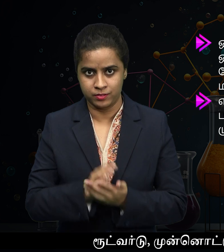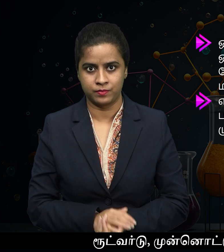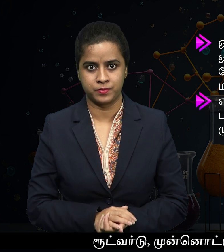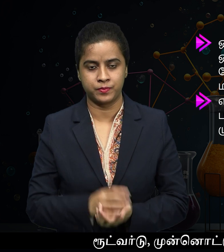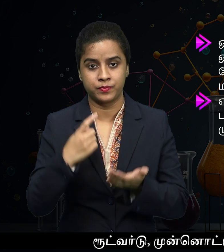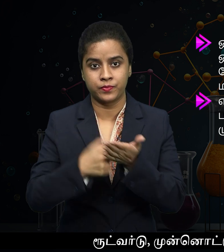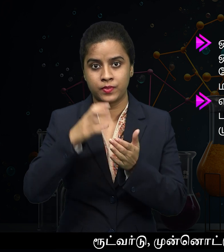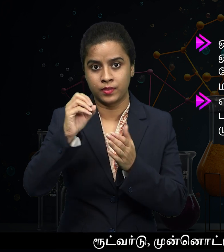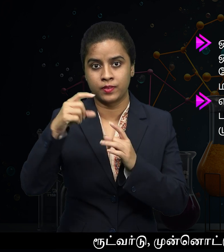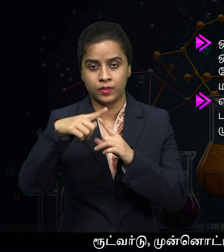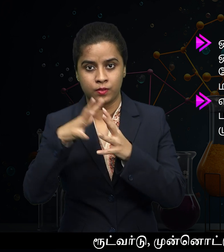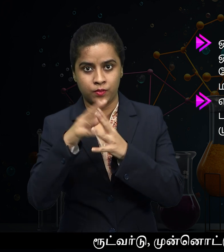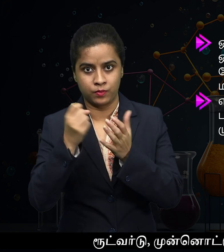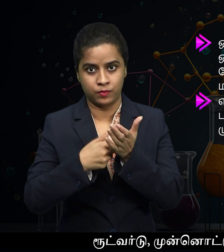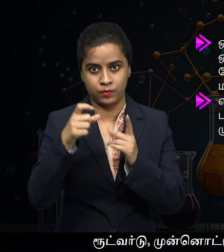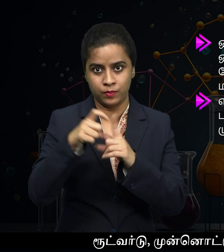ரூட் வேர்ட்,